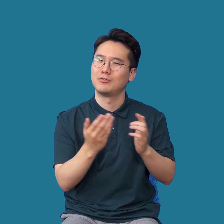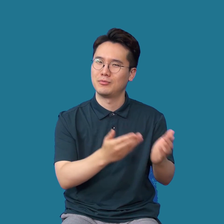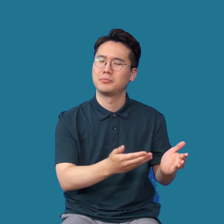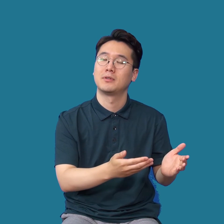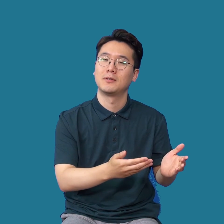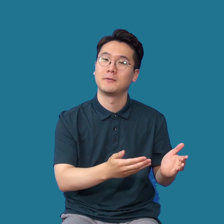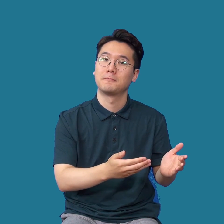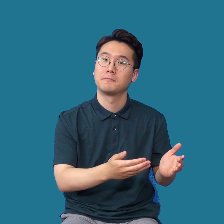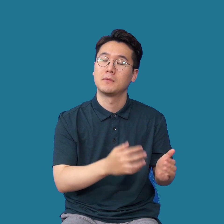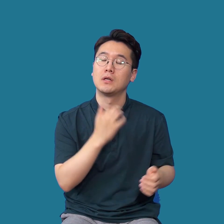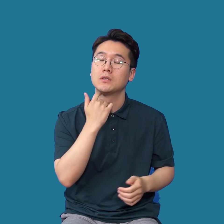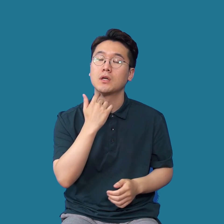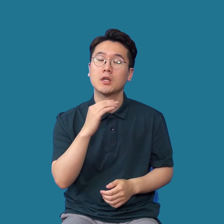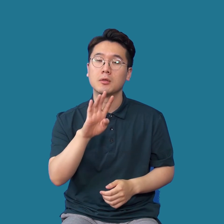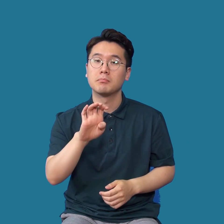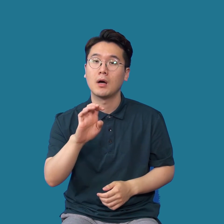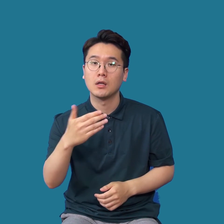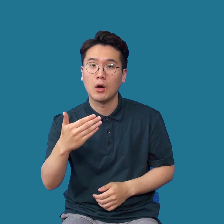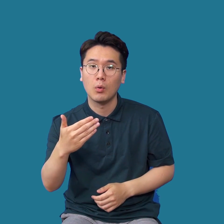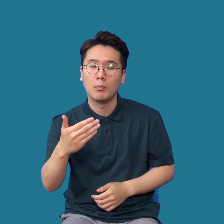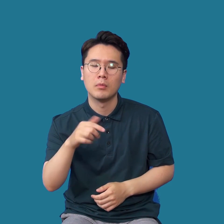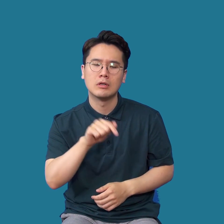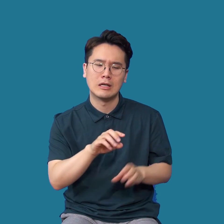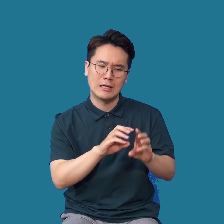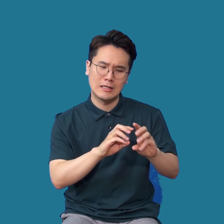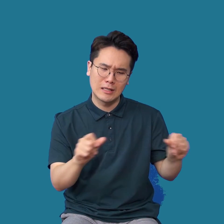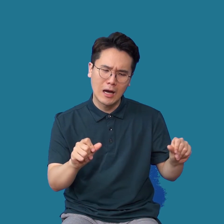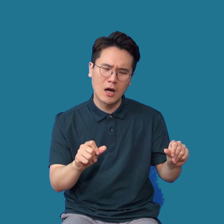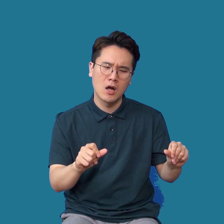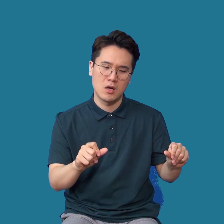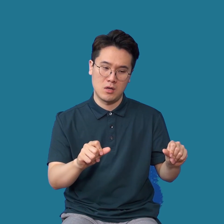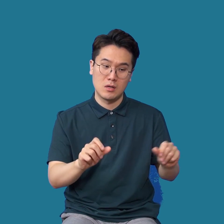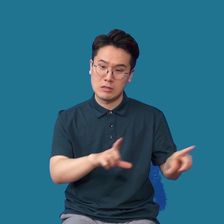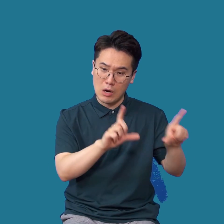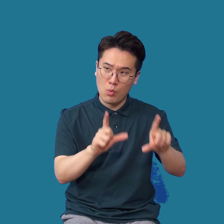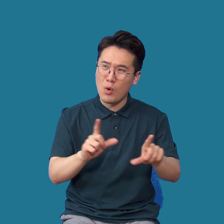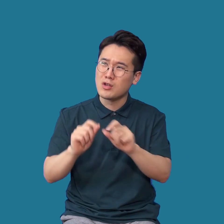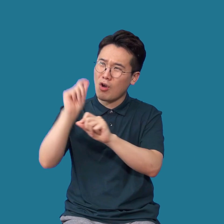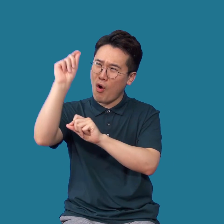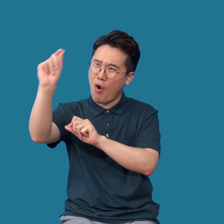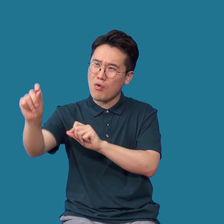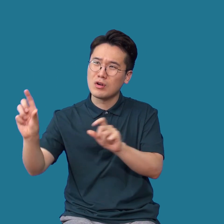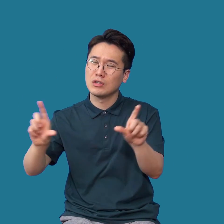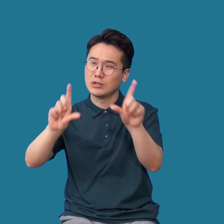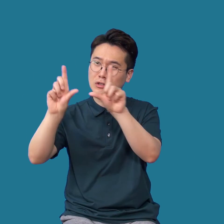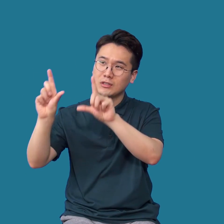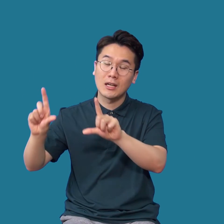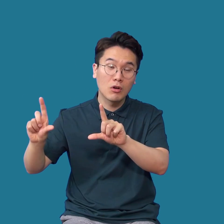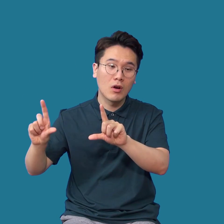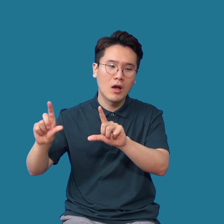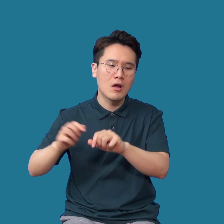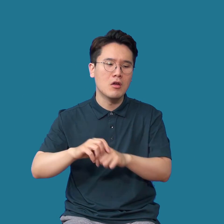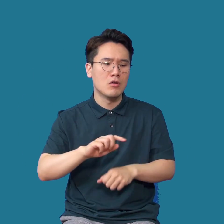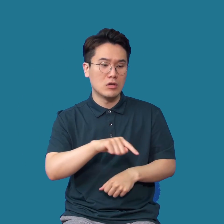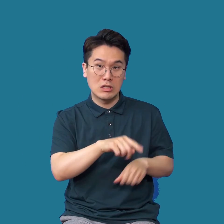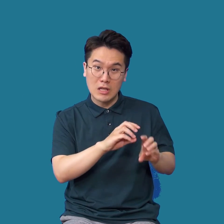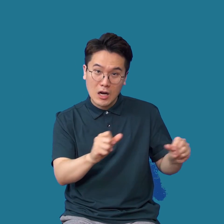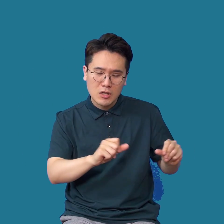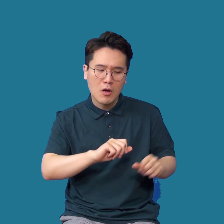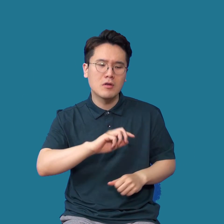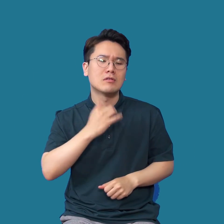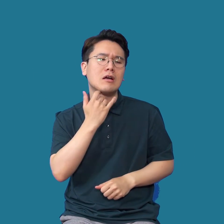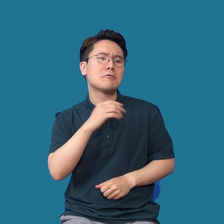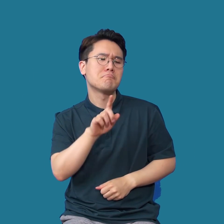49살 여기서 살고 영원을 천국에서 보내는 것이나 100살을 여기서 살고 영원을 천국에서 보내는